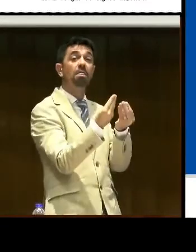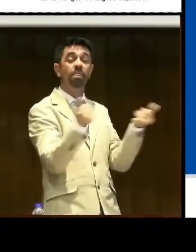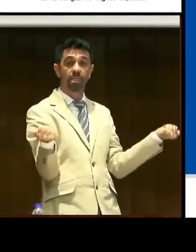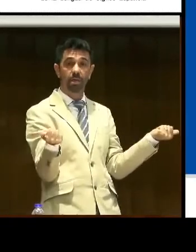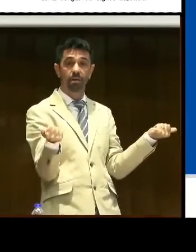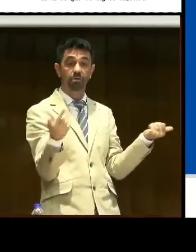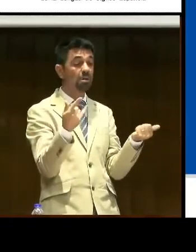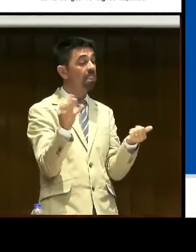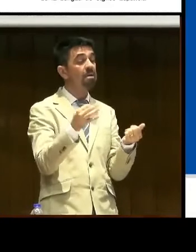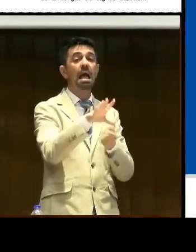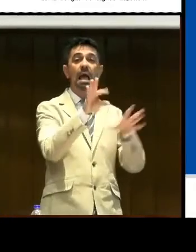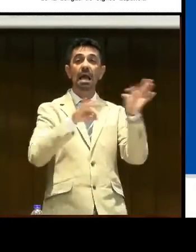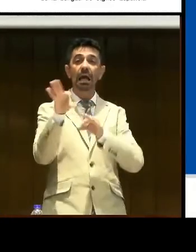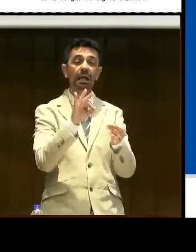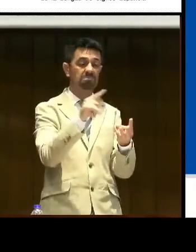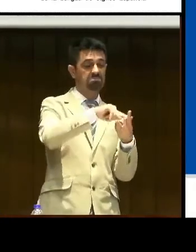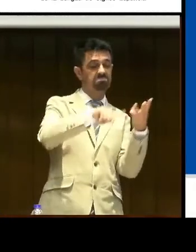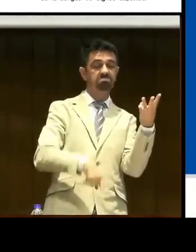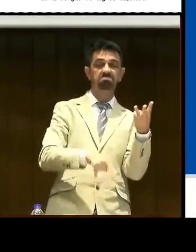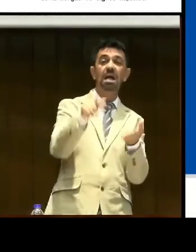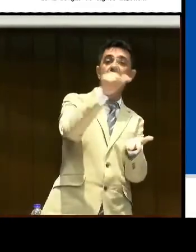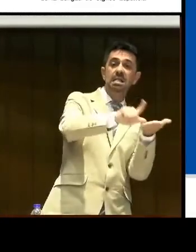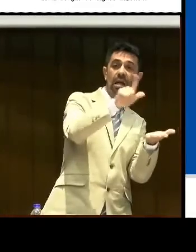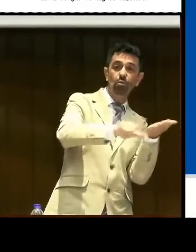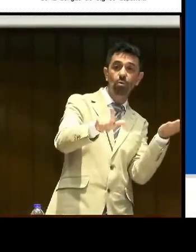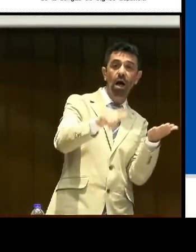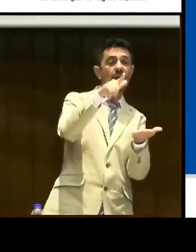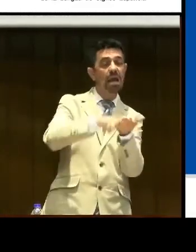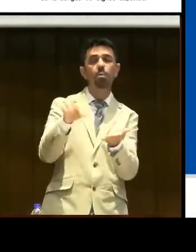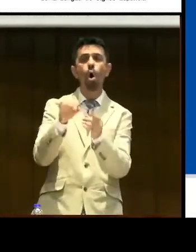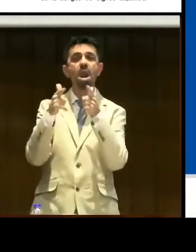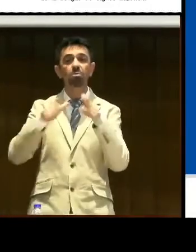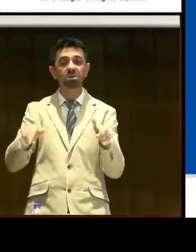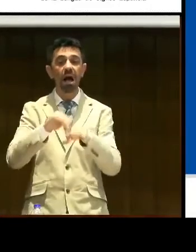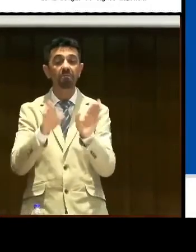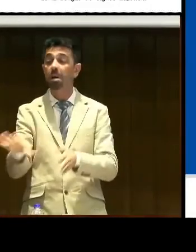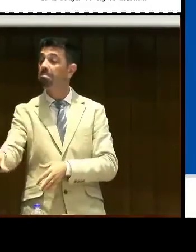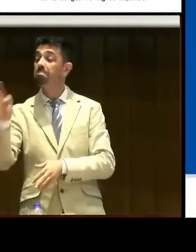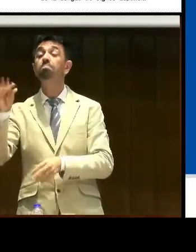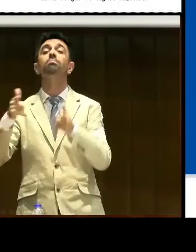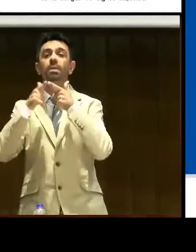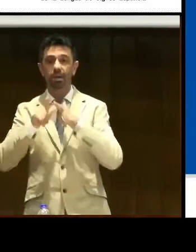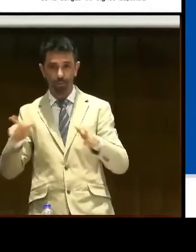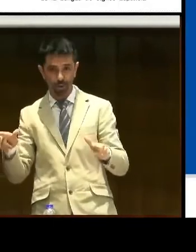de manera que entre la literatura, la lengua y la lingüística, escogió esta